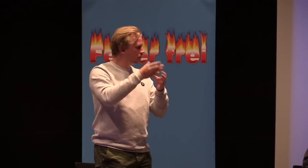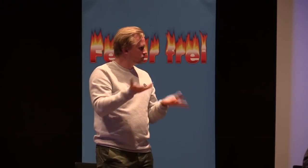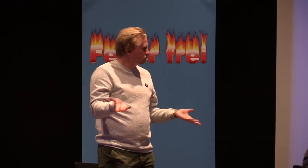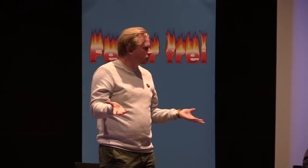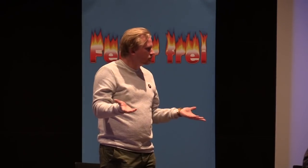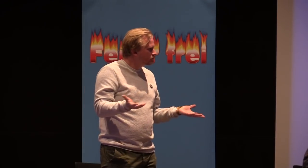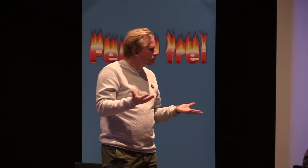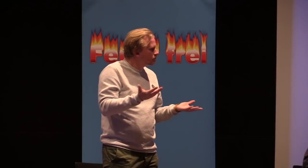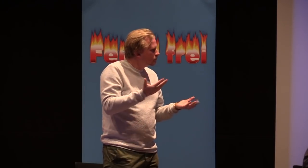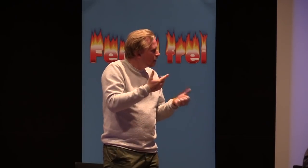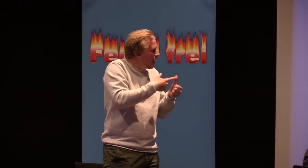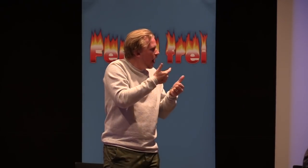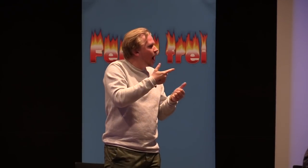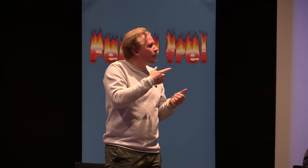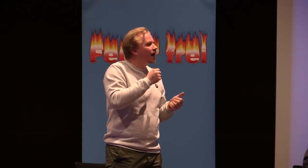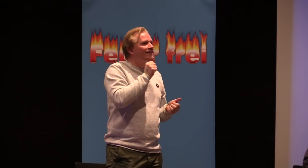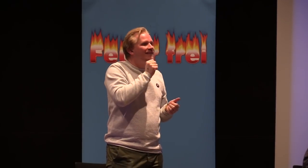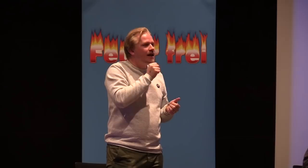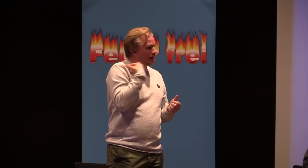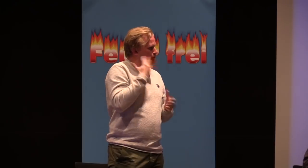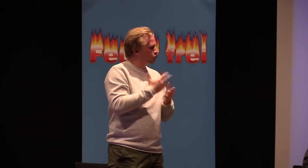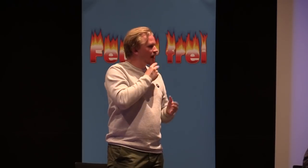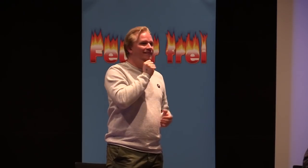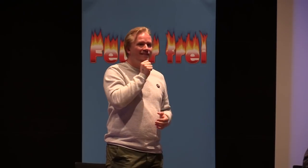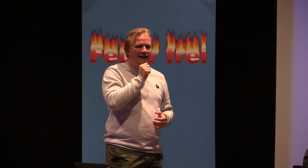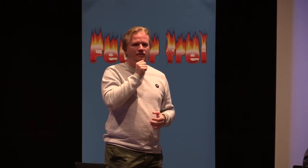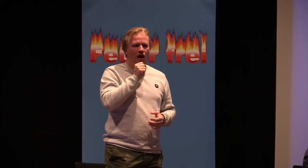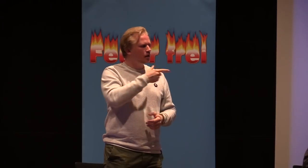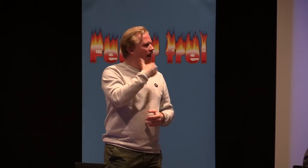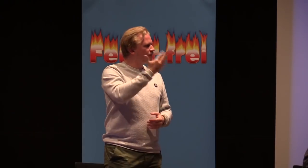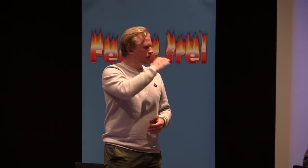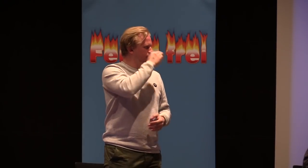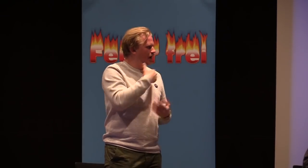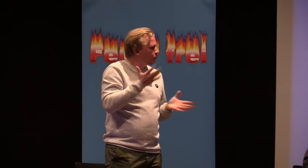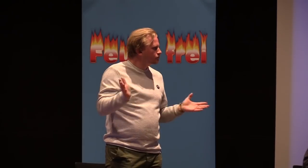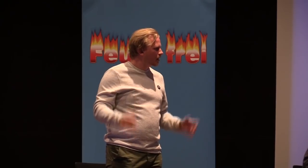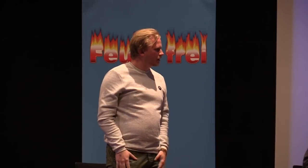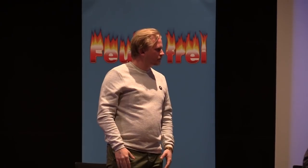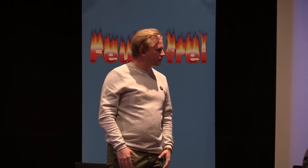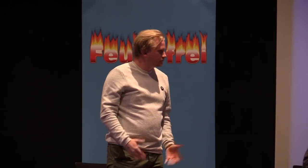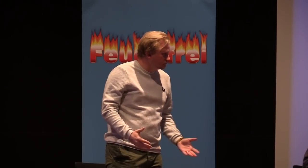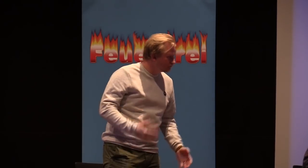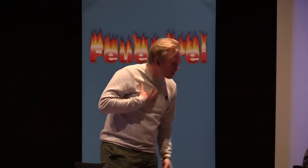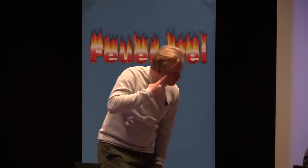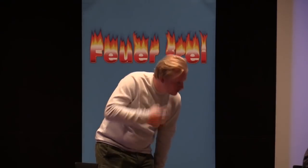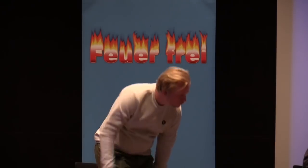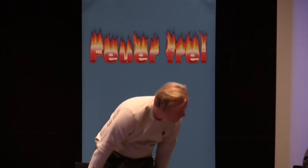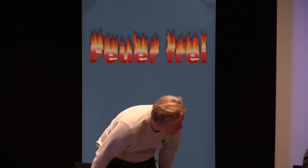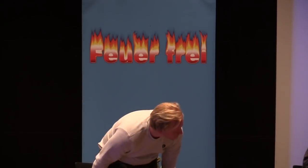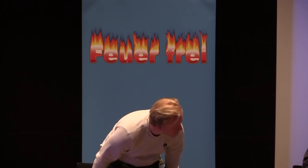immer wieder darauf hinweisen, dass man noch neue Mitglieder anwerben soll, dass man noch mal was tun soll. Dann heißt es mal, nee, schaffen wir nicht,